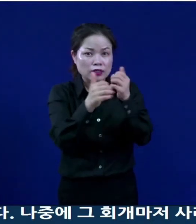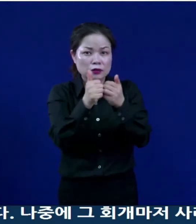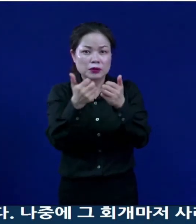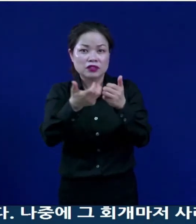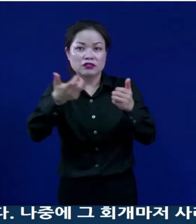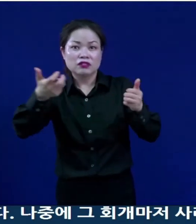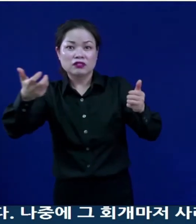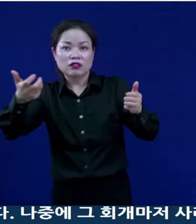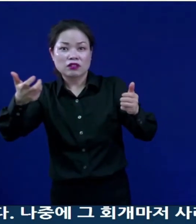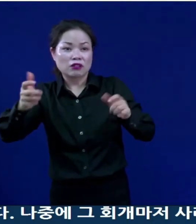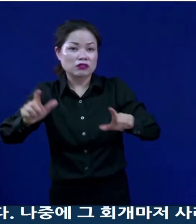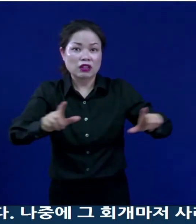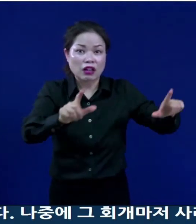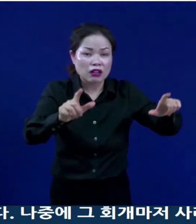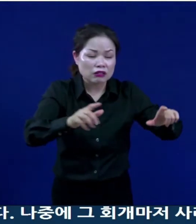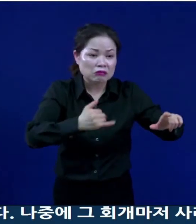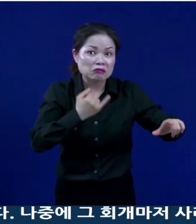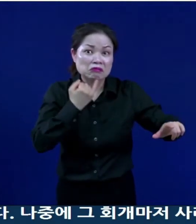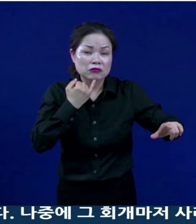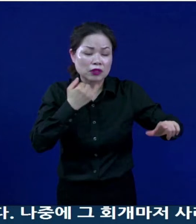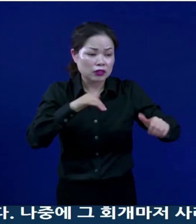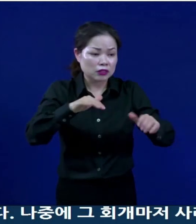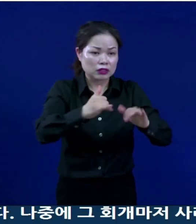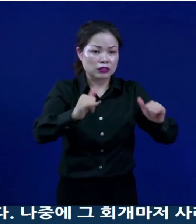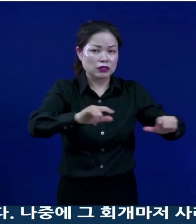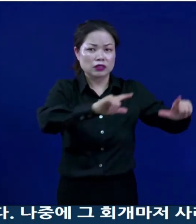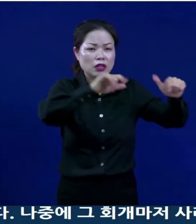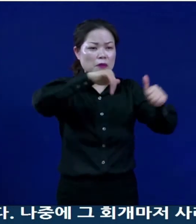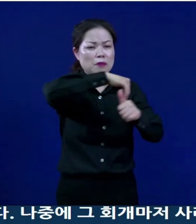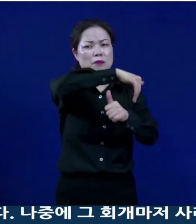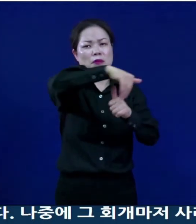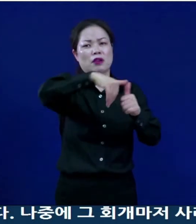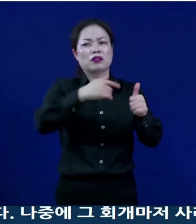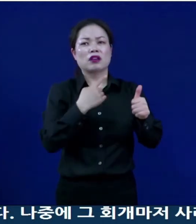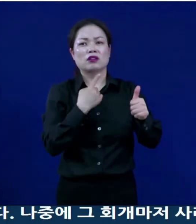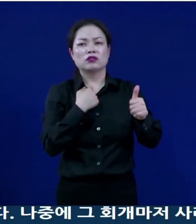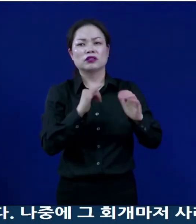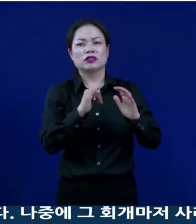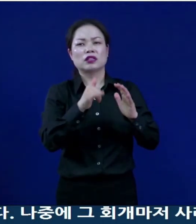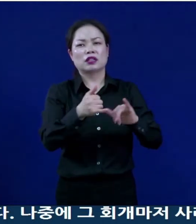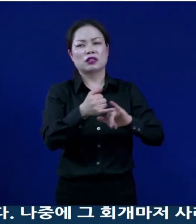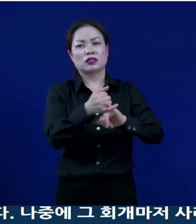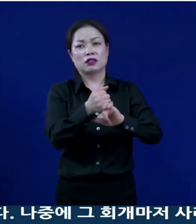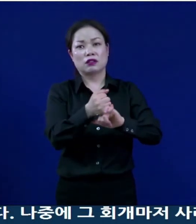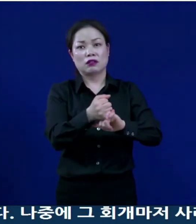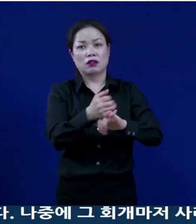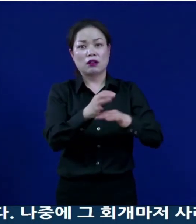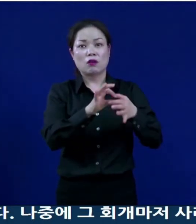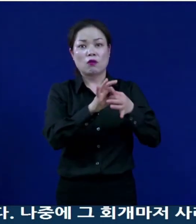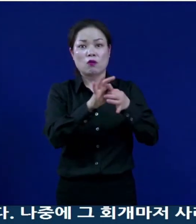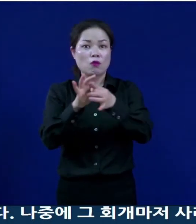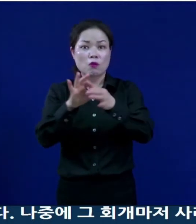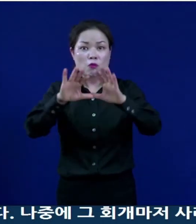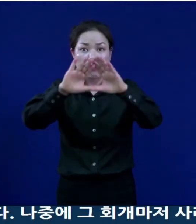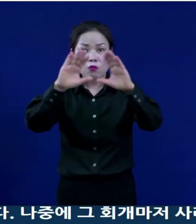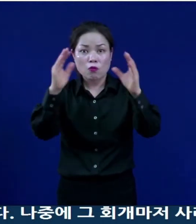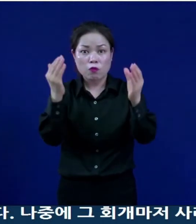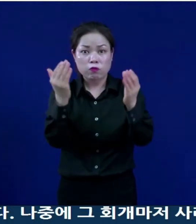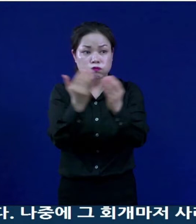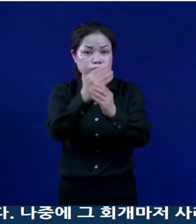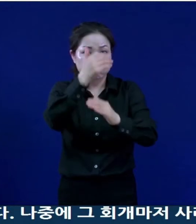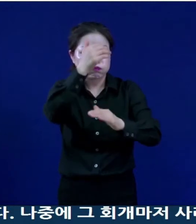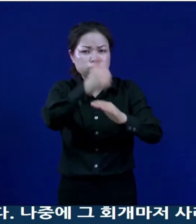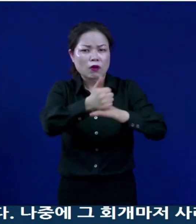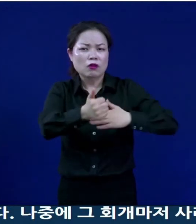줄 알고 살았는데 내 인생의 배경이 되어줄 것만 같았던 세상적인 약속, 관계, 이런 것들이 결국